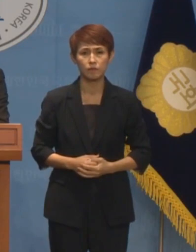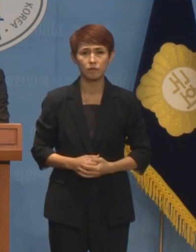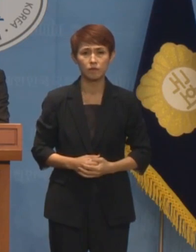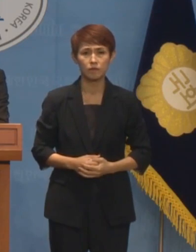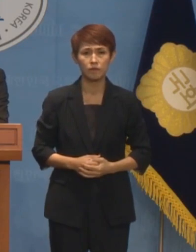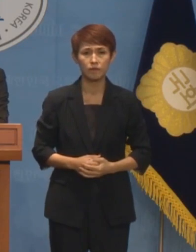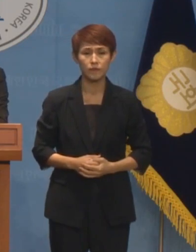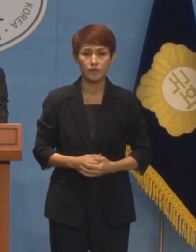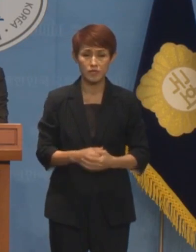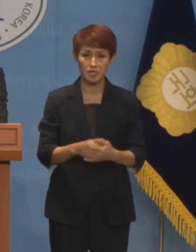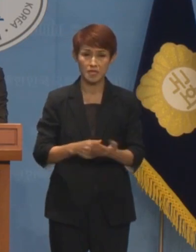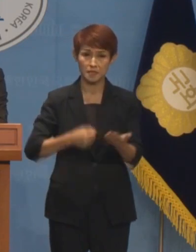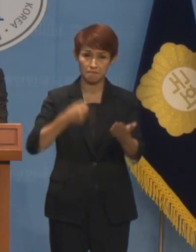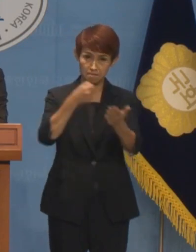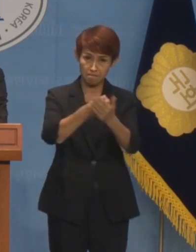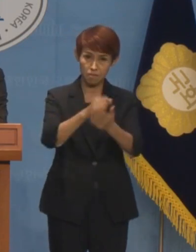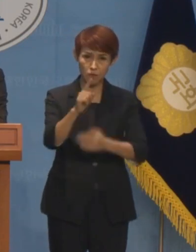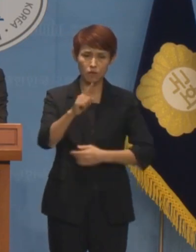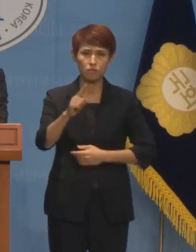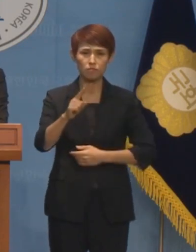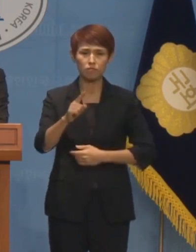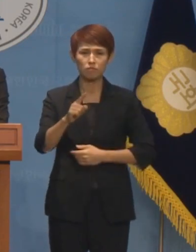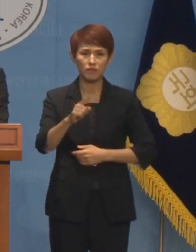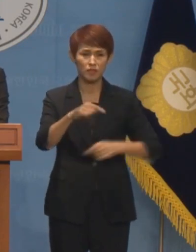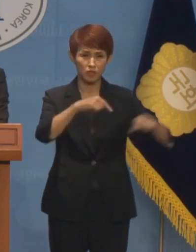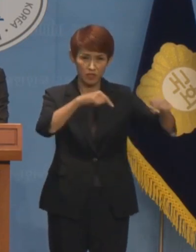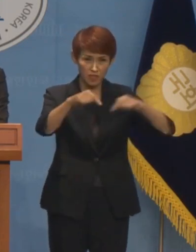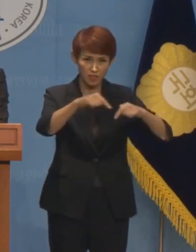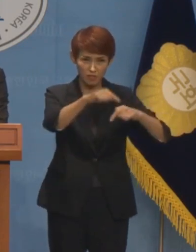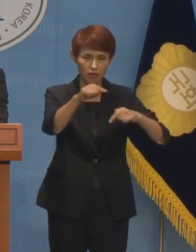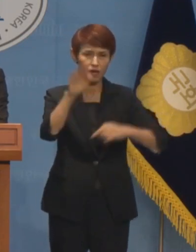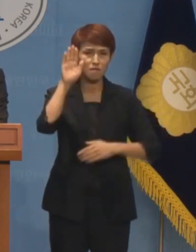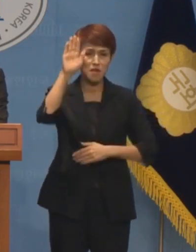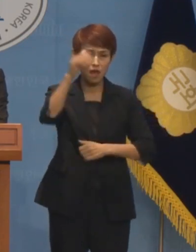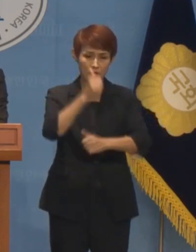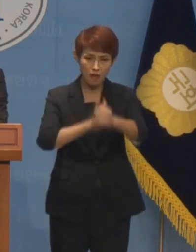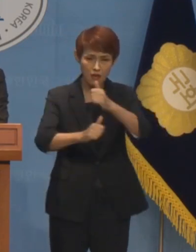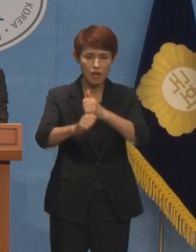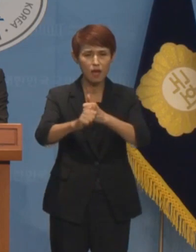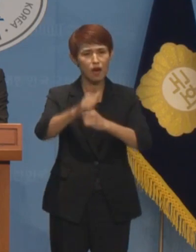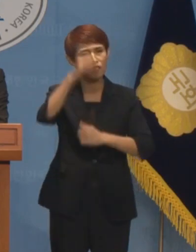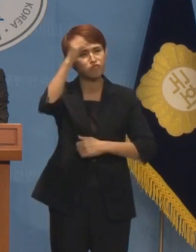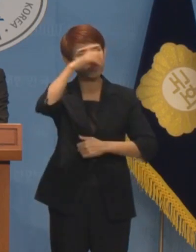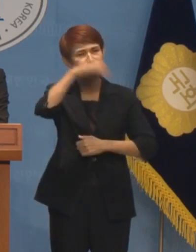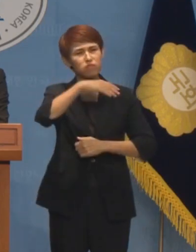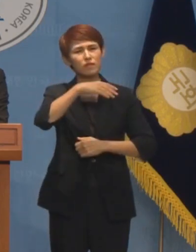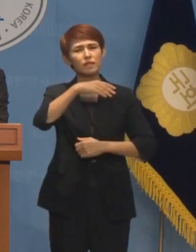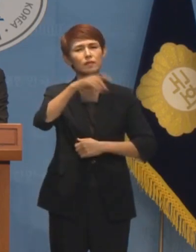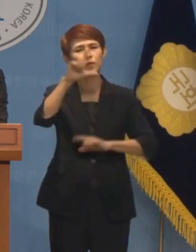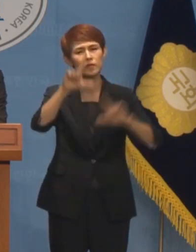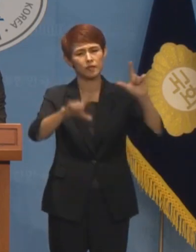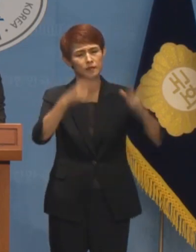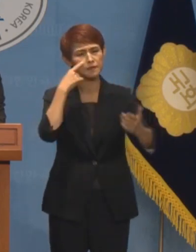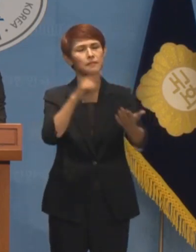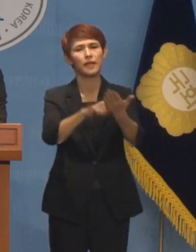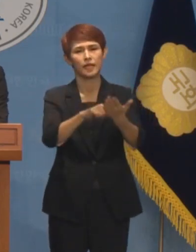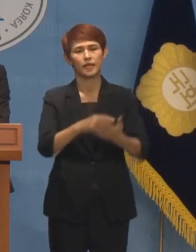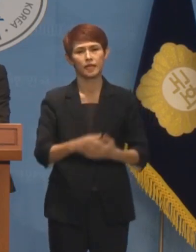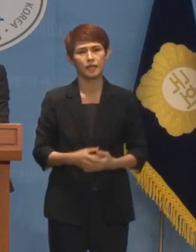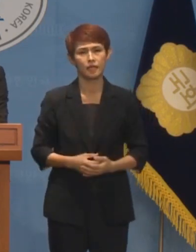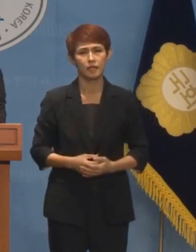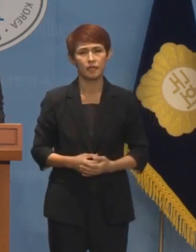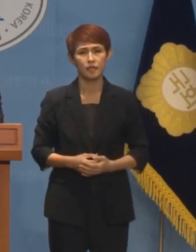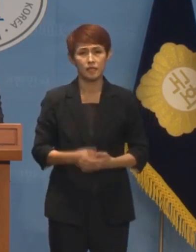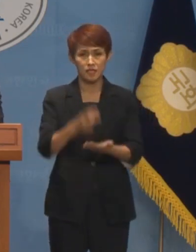우선 이번 판결은 기성 정치권이 얼마나 미래 세대를 생각지 않았는지를 극명하게 보여줍니다.